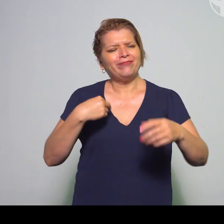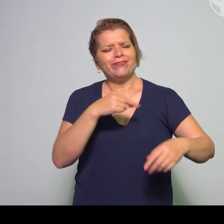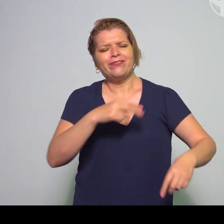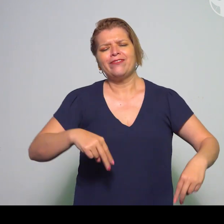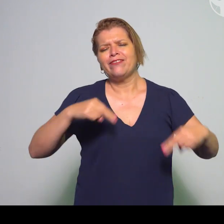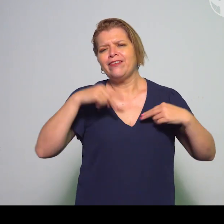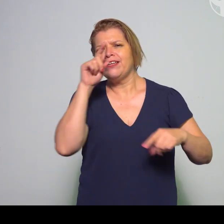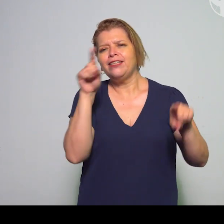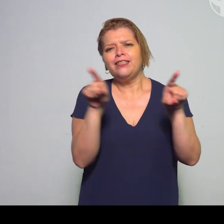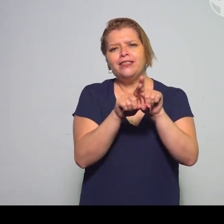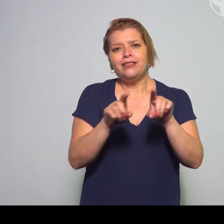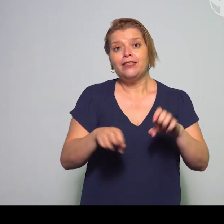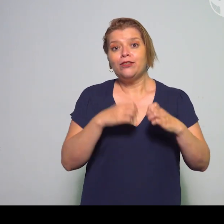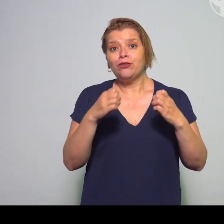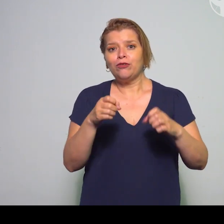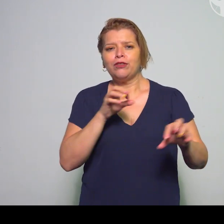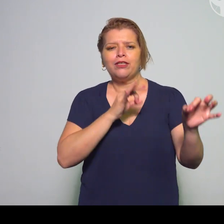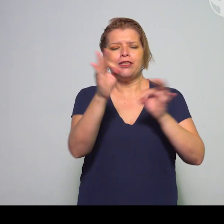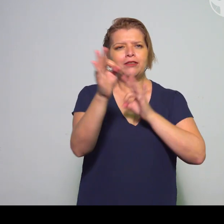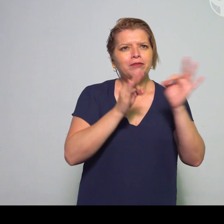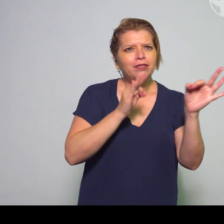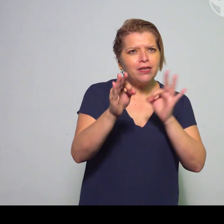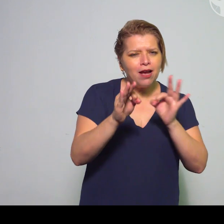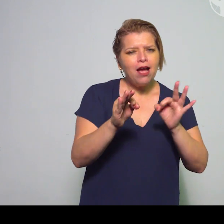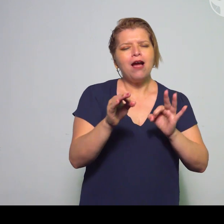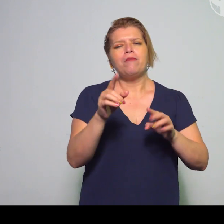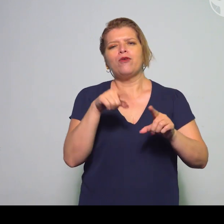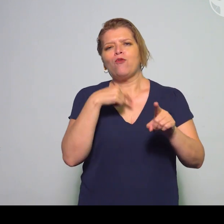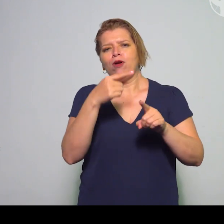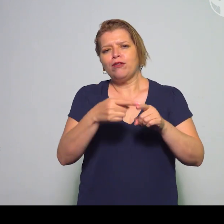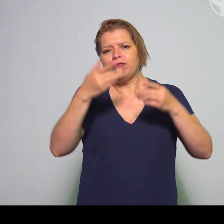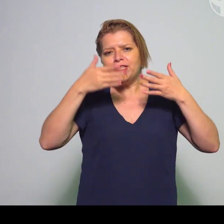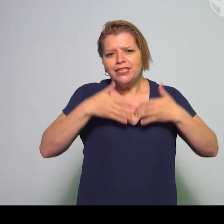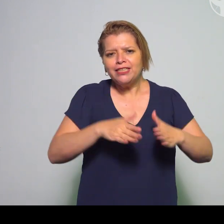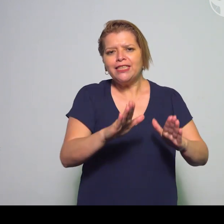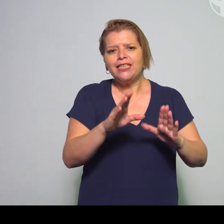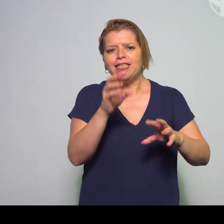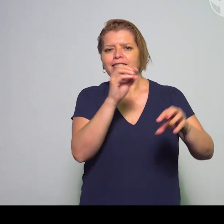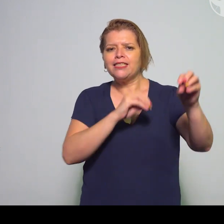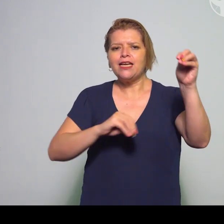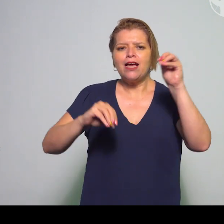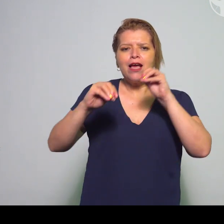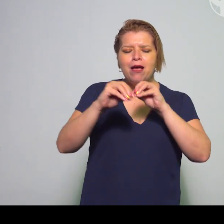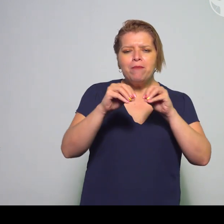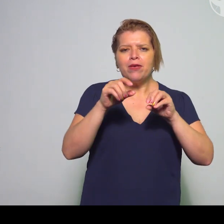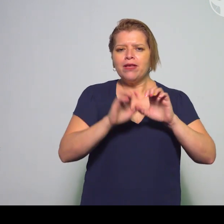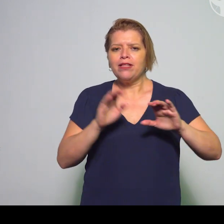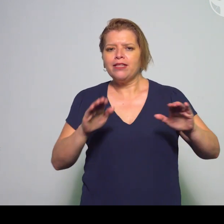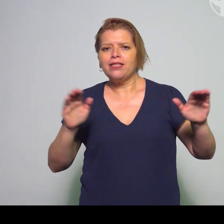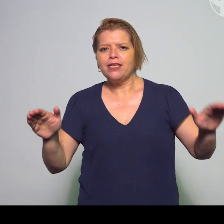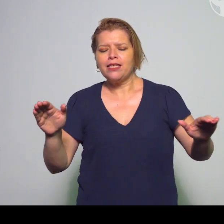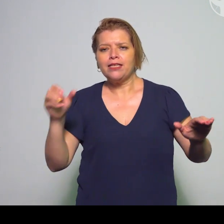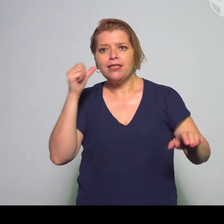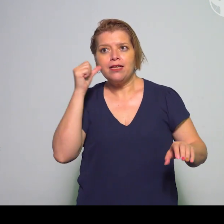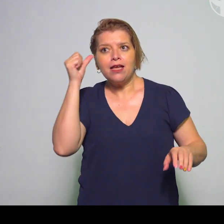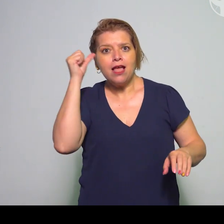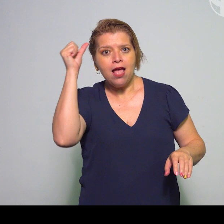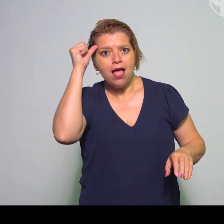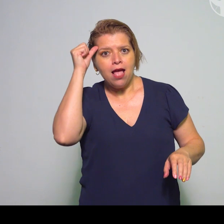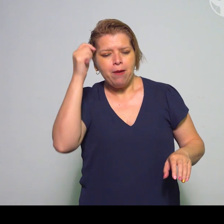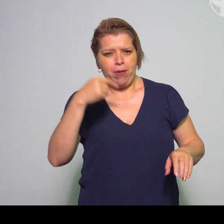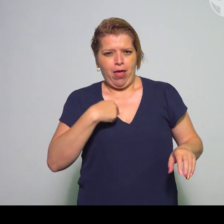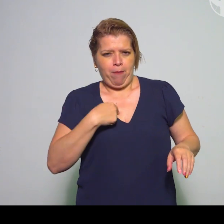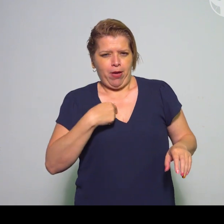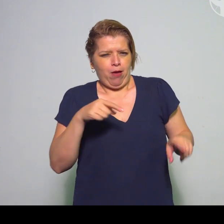mucho nuestra vida. Y cuando estabas hablando de esa crisis de la adolescencia, cuando nuestras hijas empiezan a dejar de